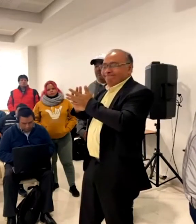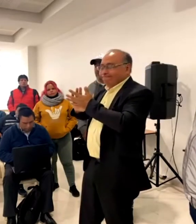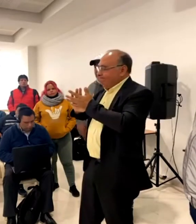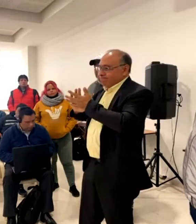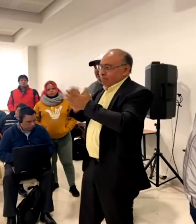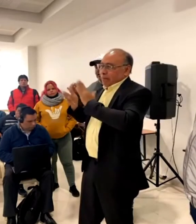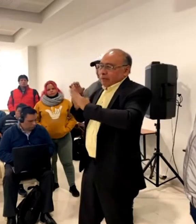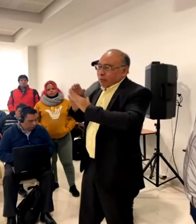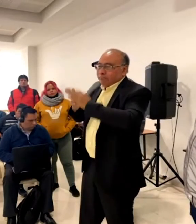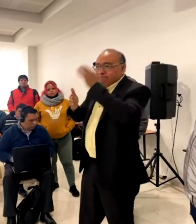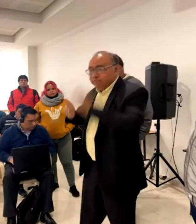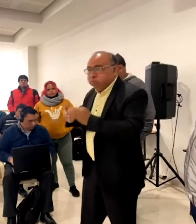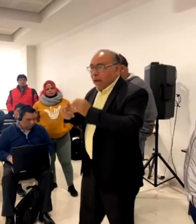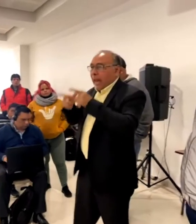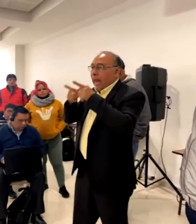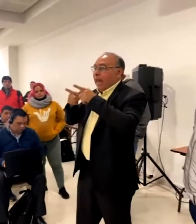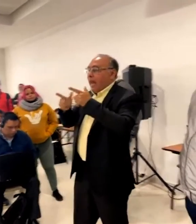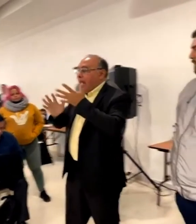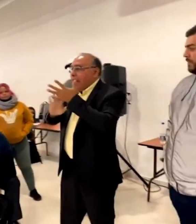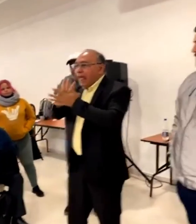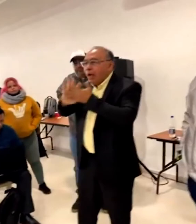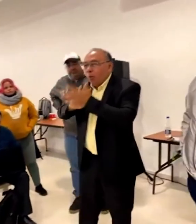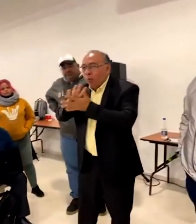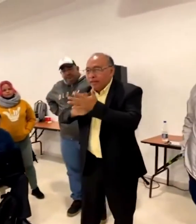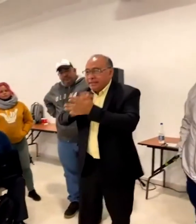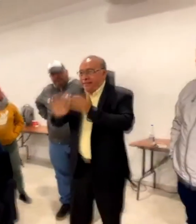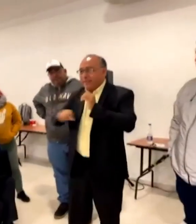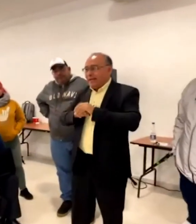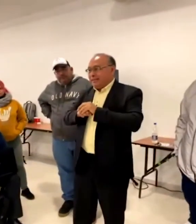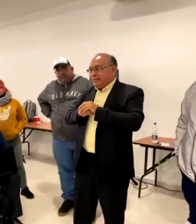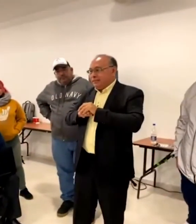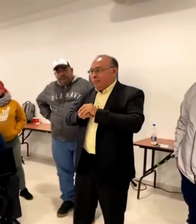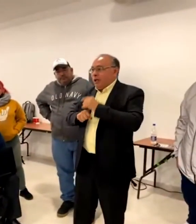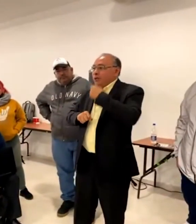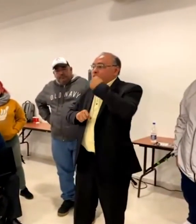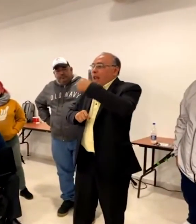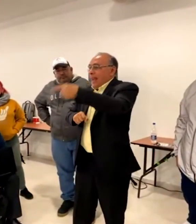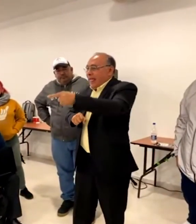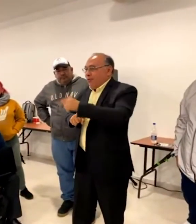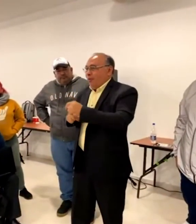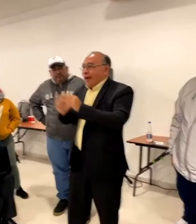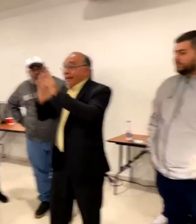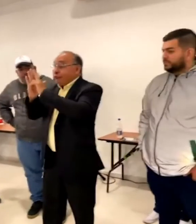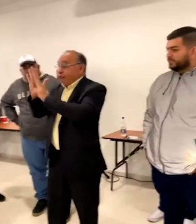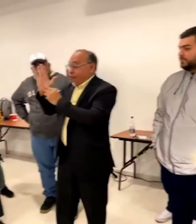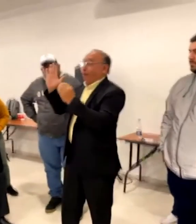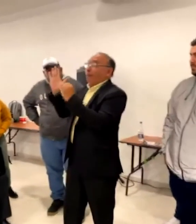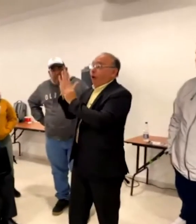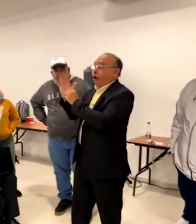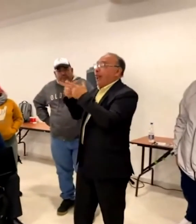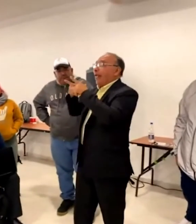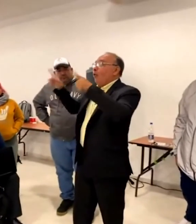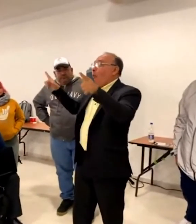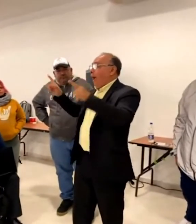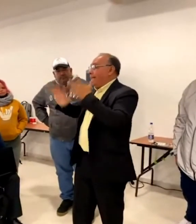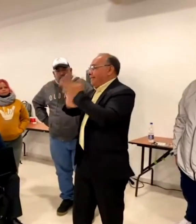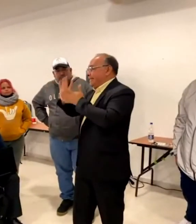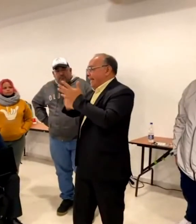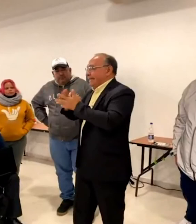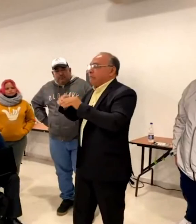lenguaje de señas pero perdona el término adecuado es lengua de señas